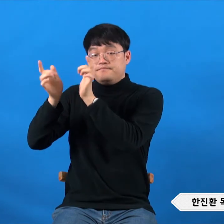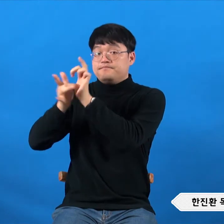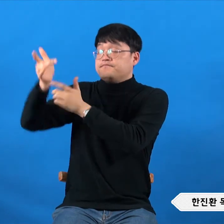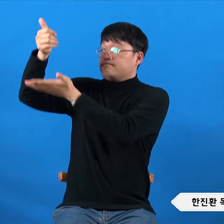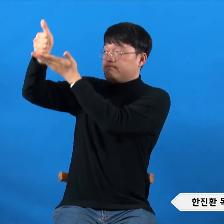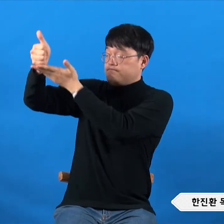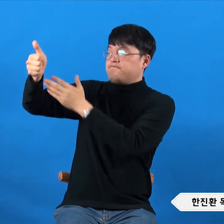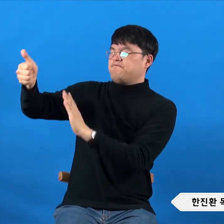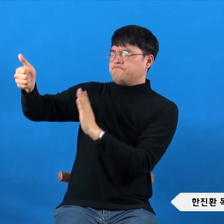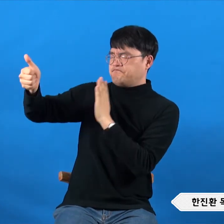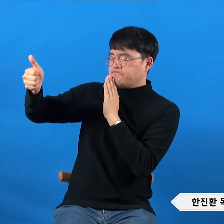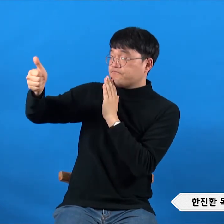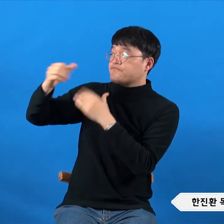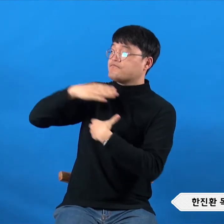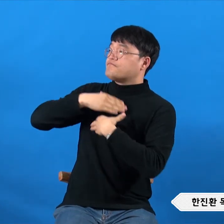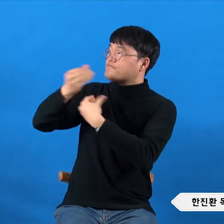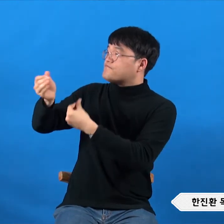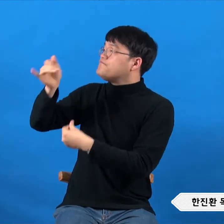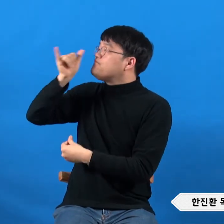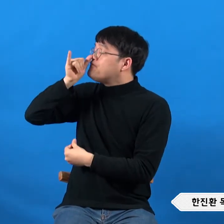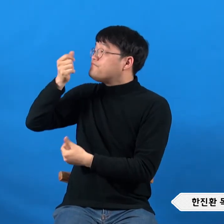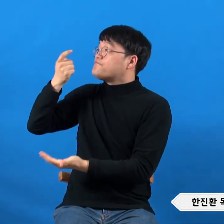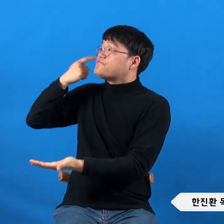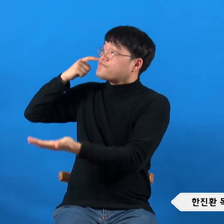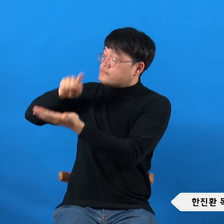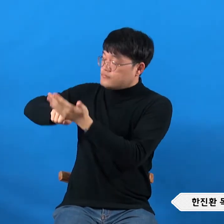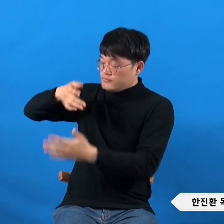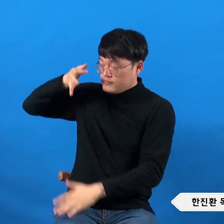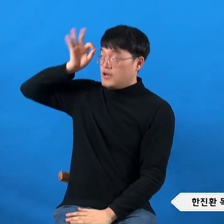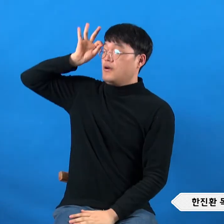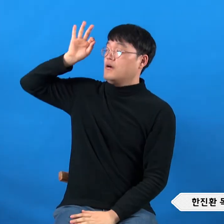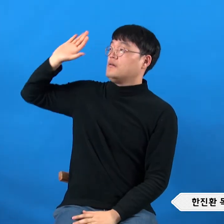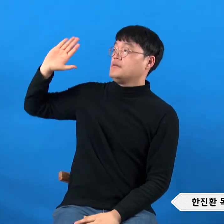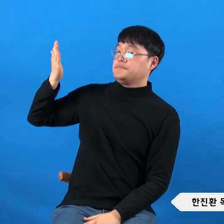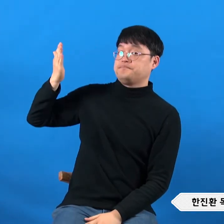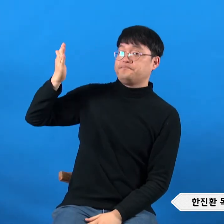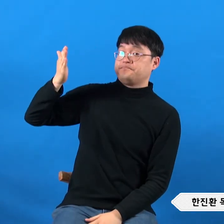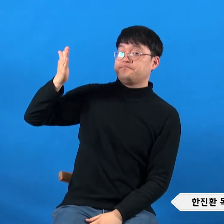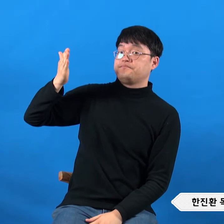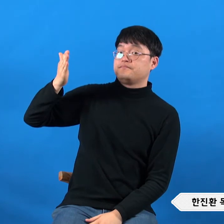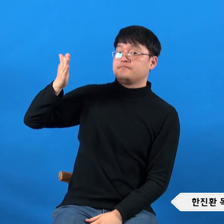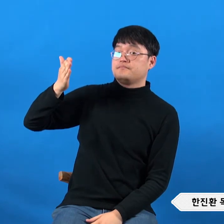그 예수님에게 진정한 안전이 있다는 것을 그가 깨닫게 되었습니다.